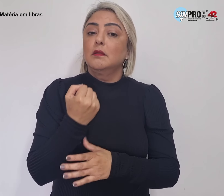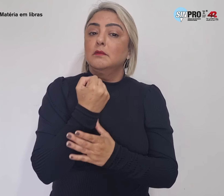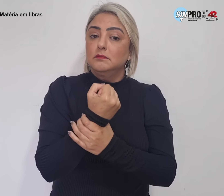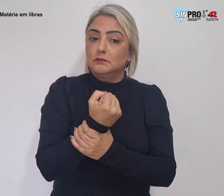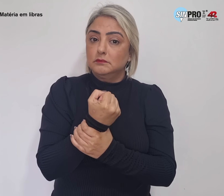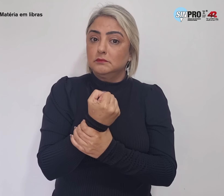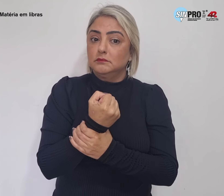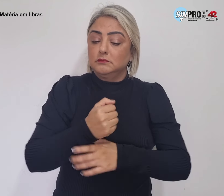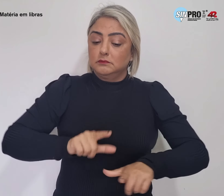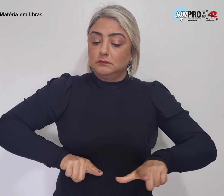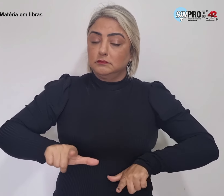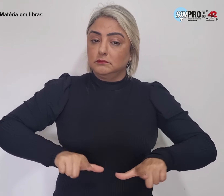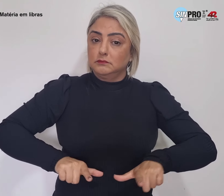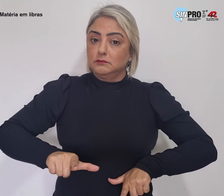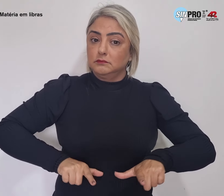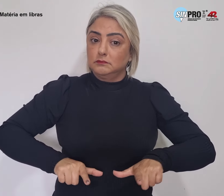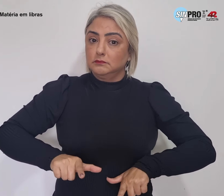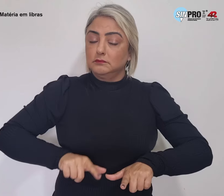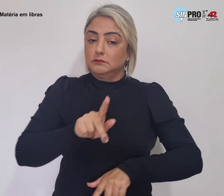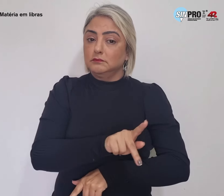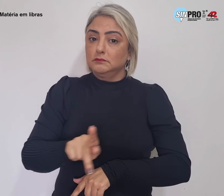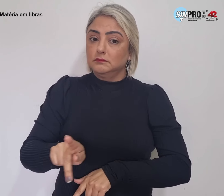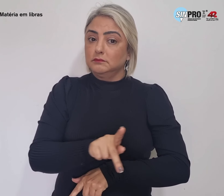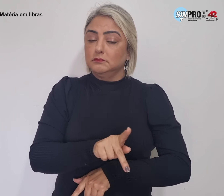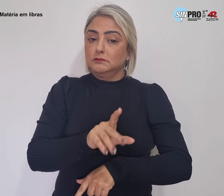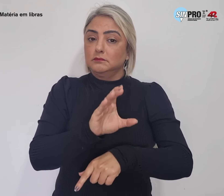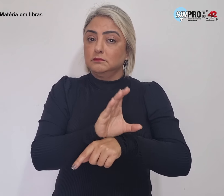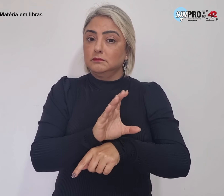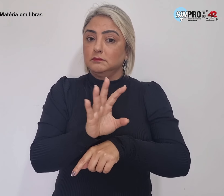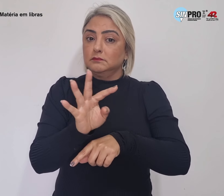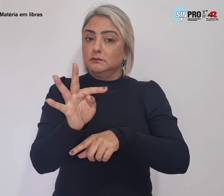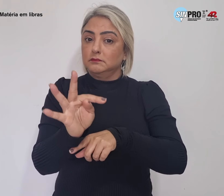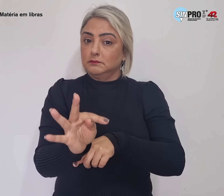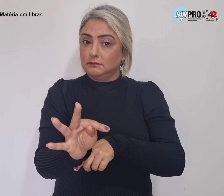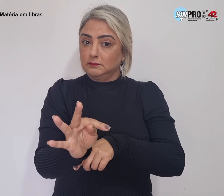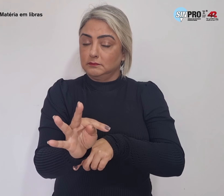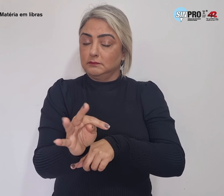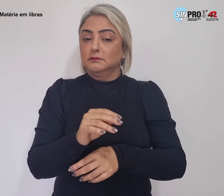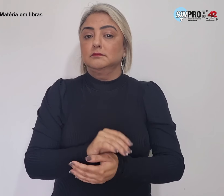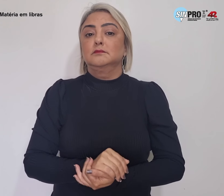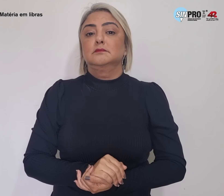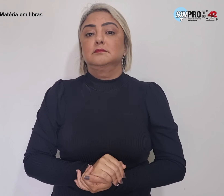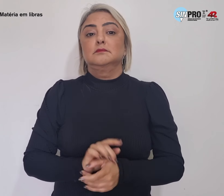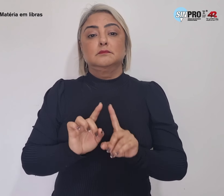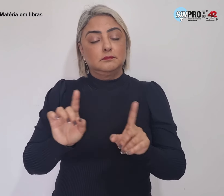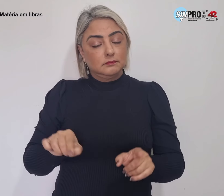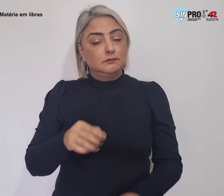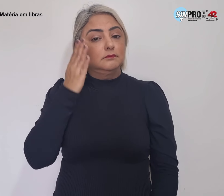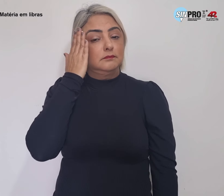em regime de contratação temporária. Mas sabemos que as lutas não param por aqui.